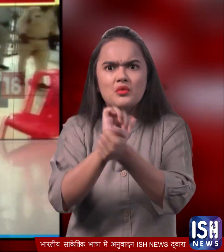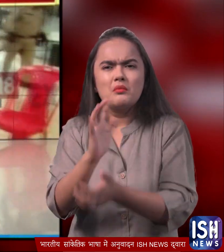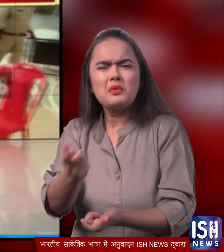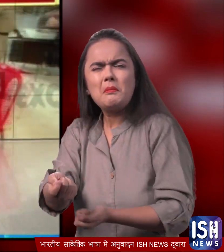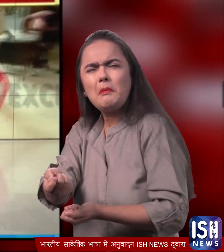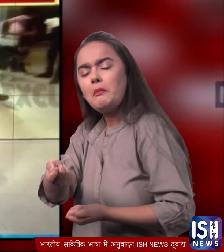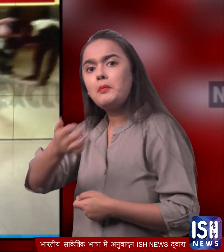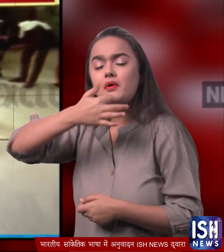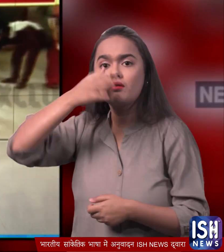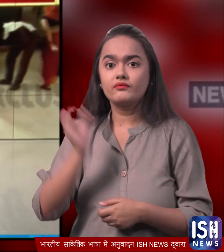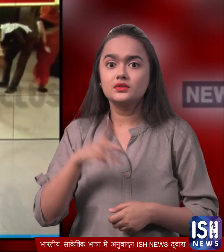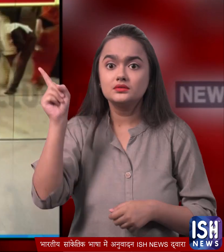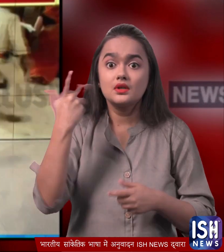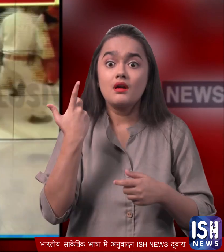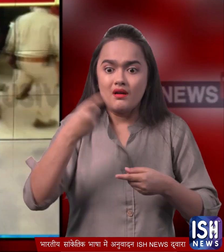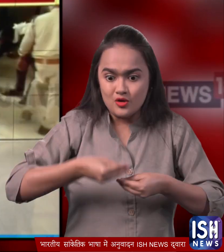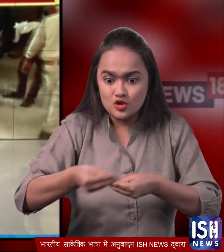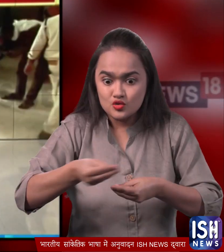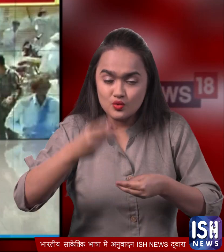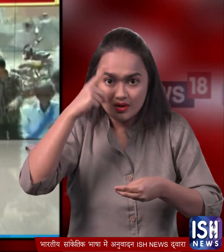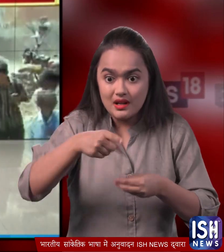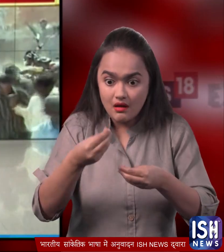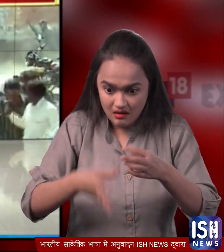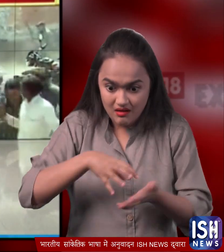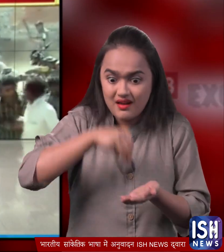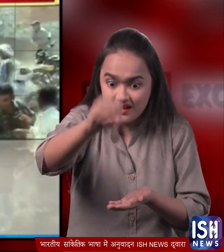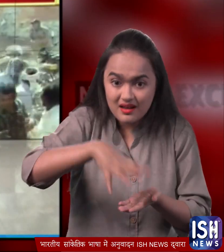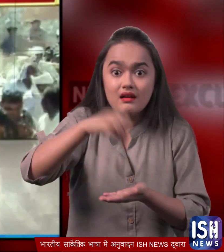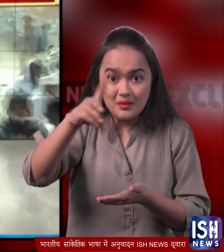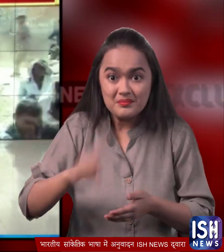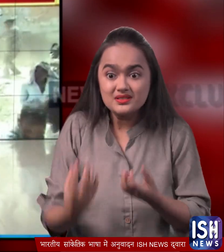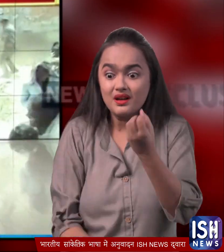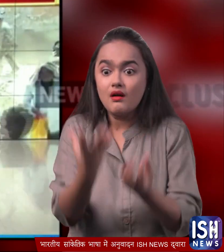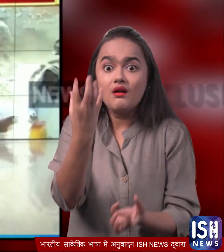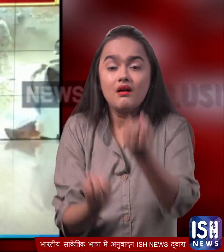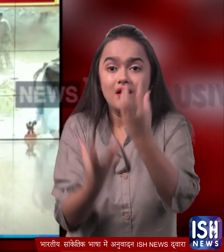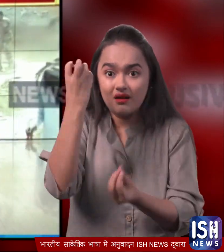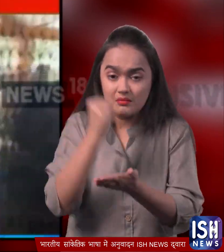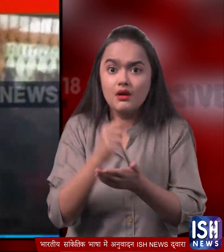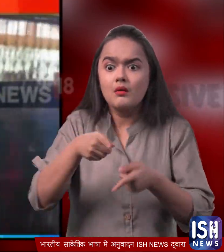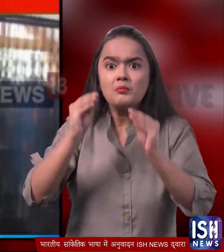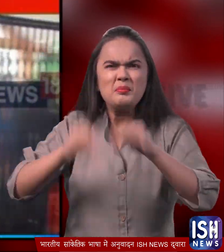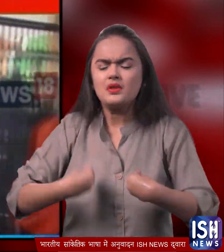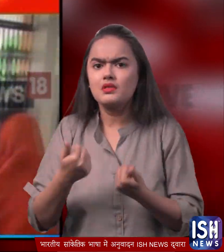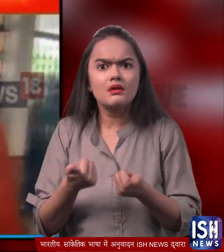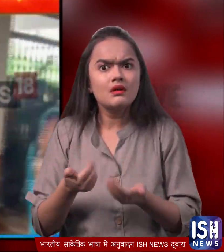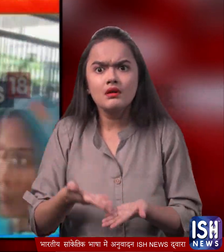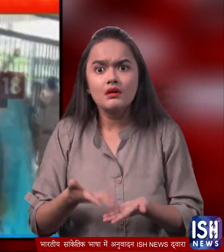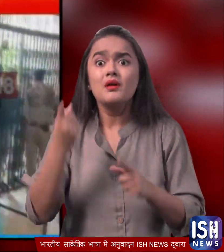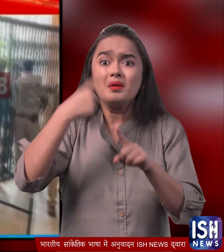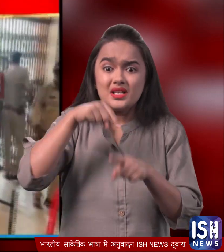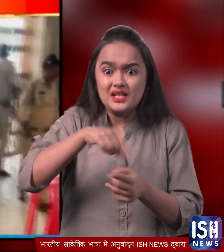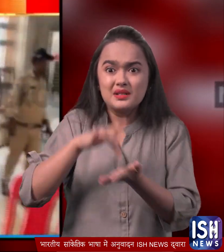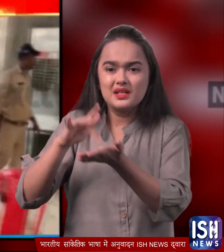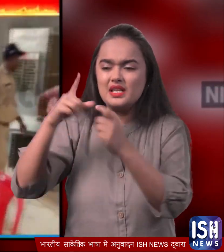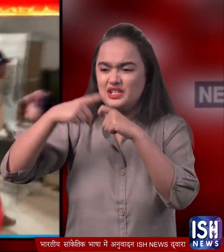मिली। रबी की फसलों की बुआई का वक्त आ जाने के बावजूद जिले में खाद की जबरदस्त कमी दिखी, जिसकी वजह से